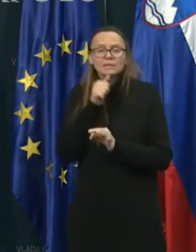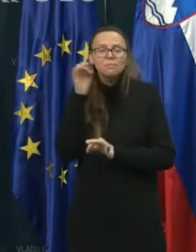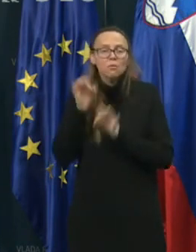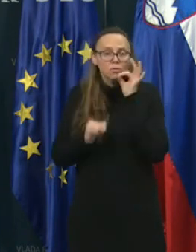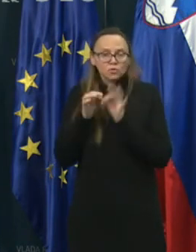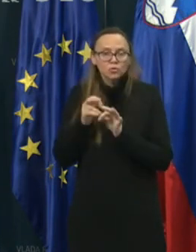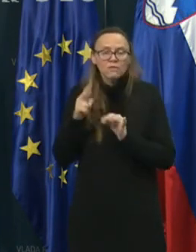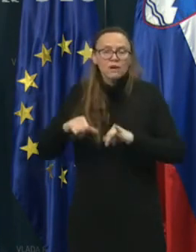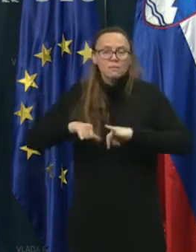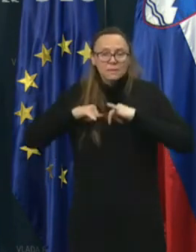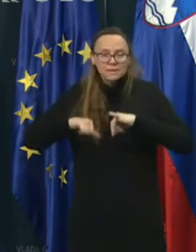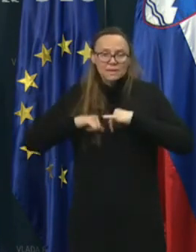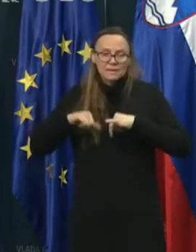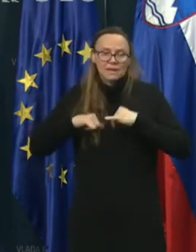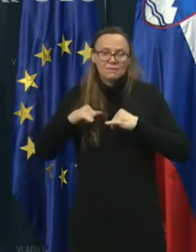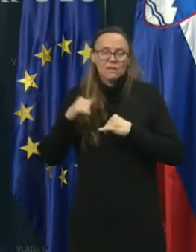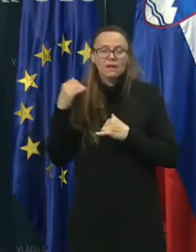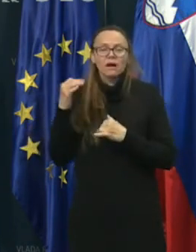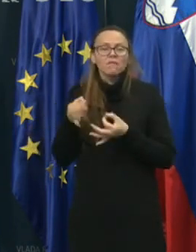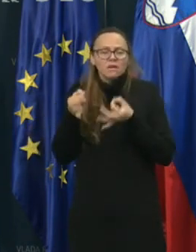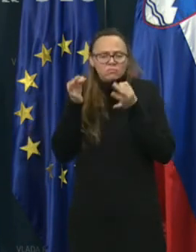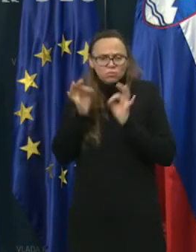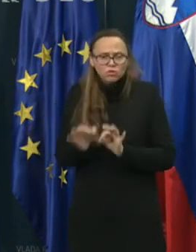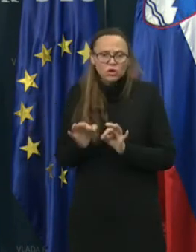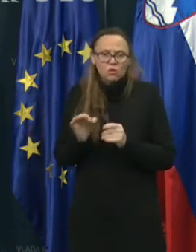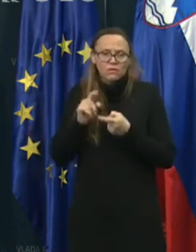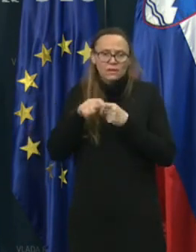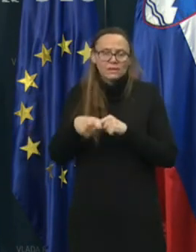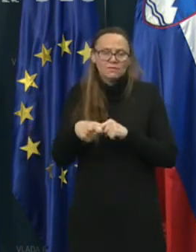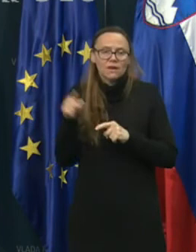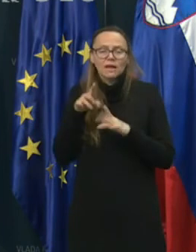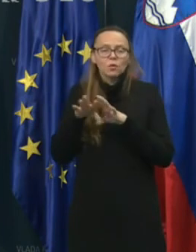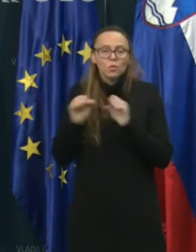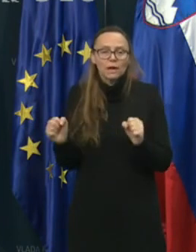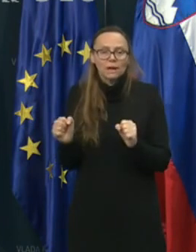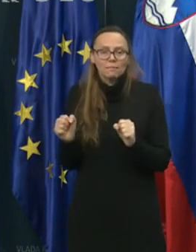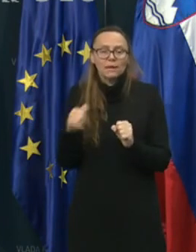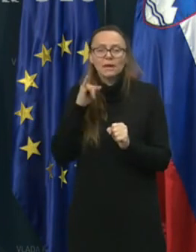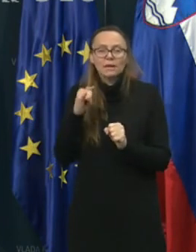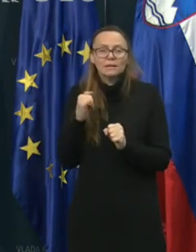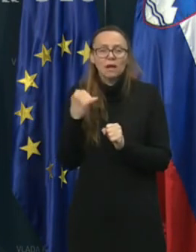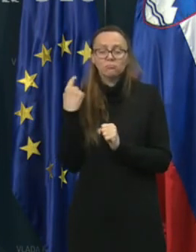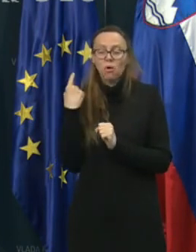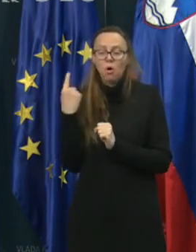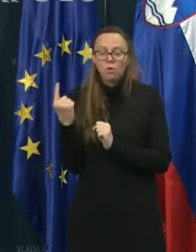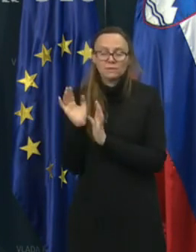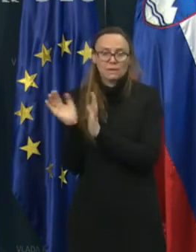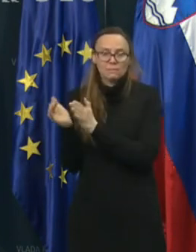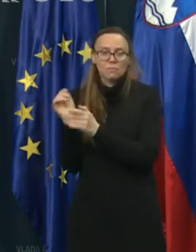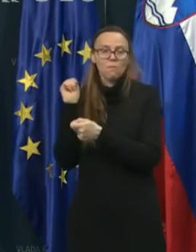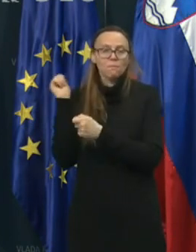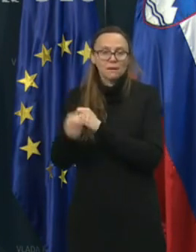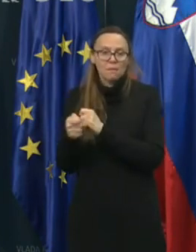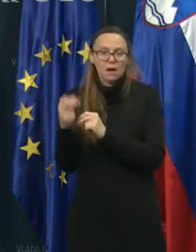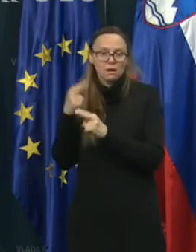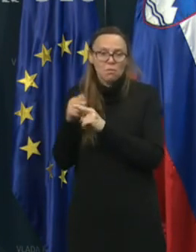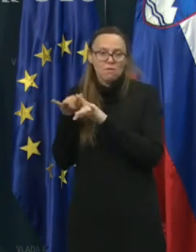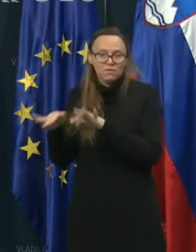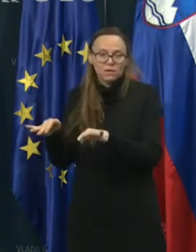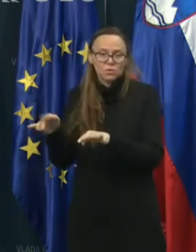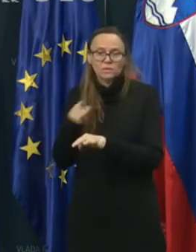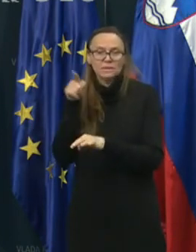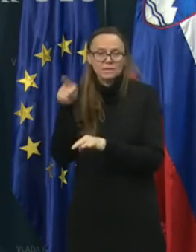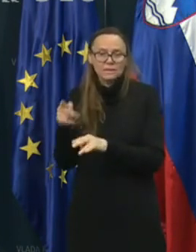v prizadevanjih, v učinkovitih korakih in ukrepih, da osamimo in premagamo virus in s